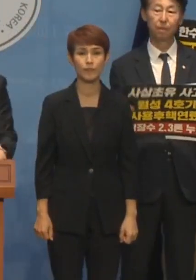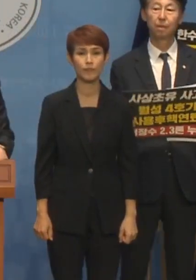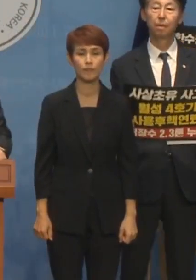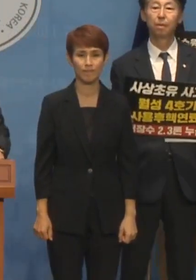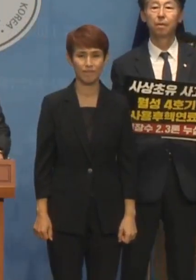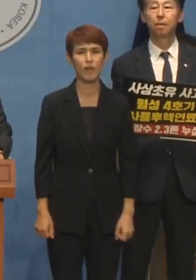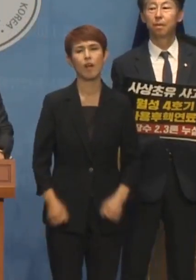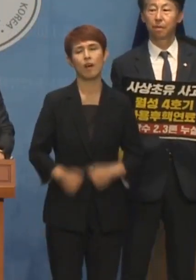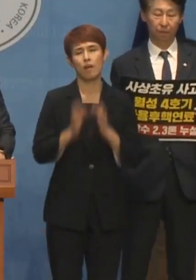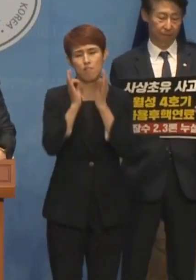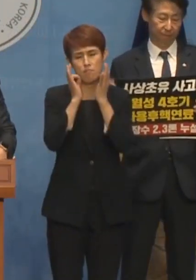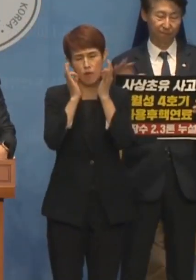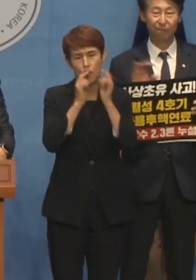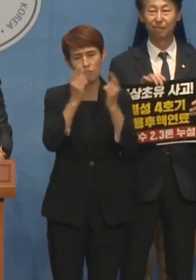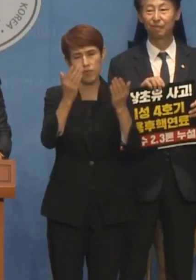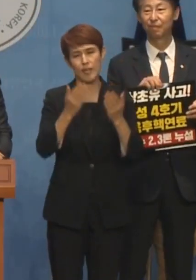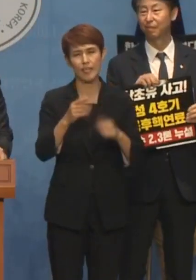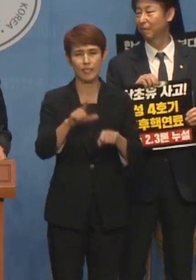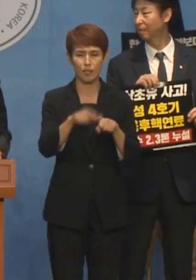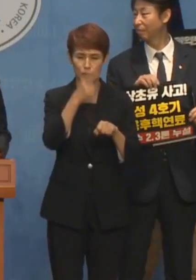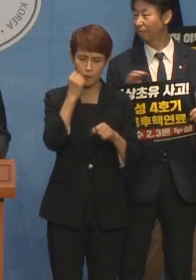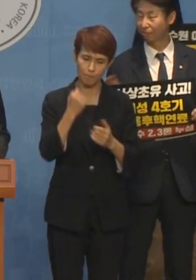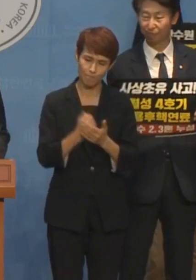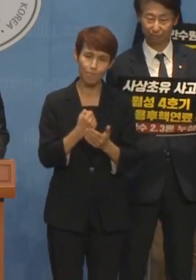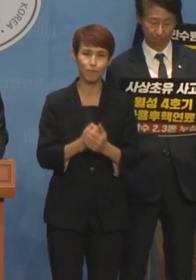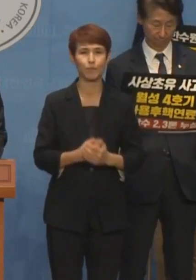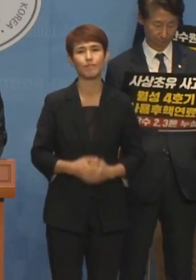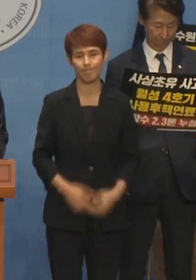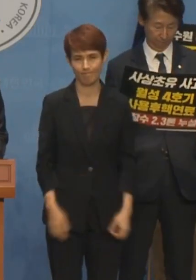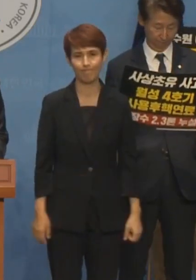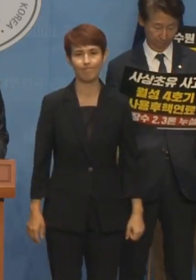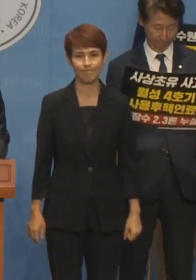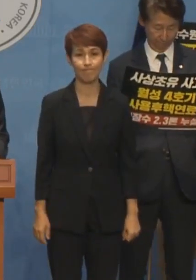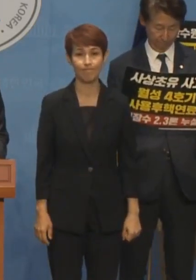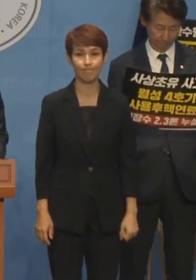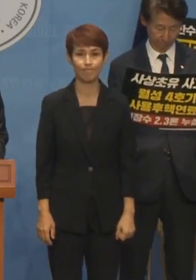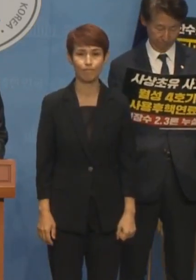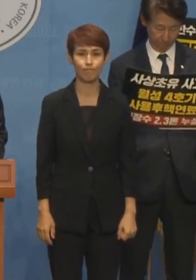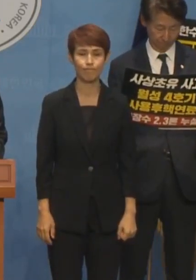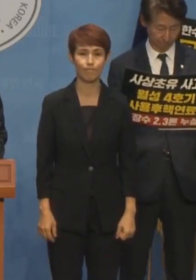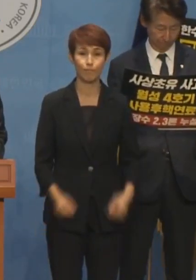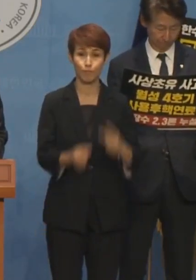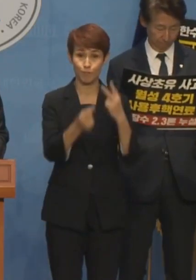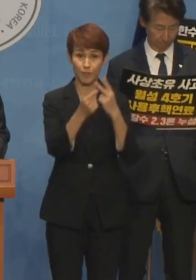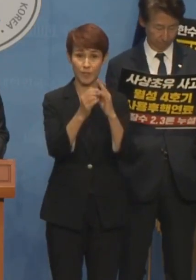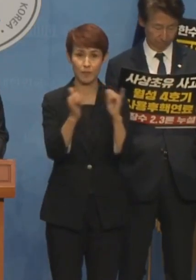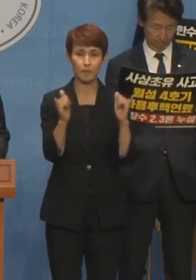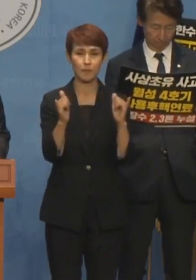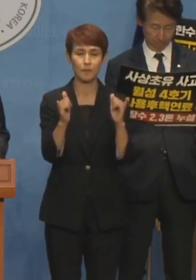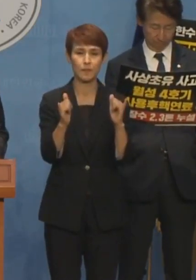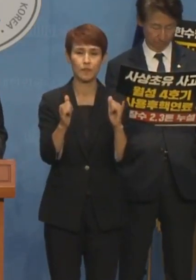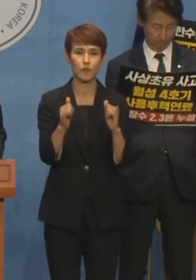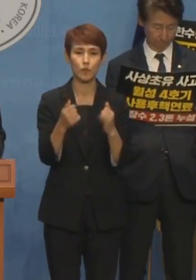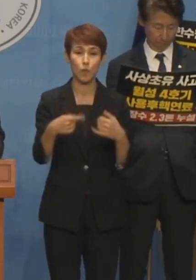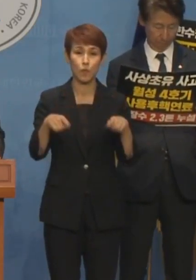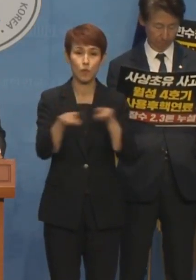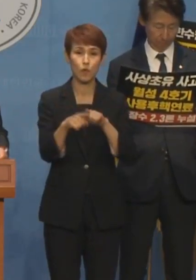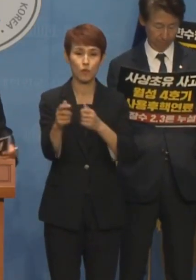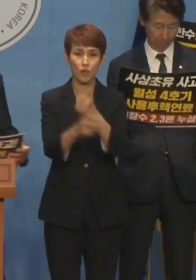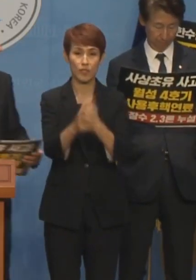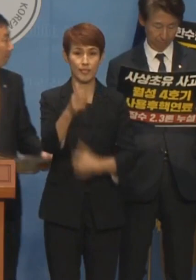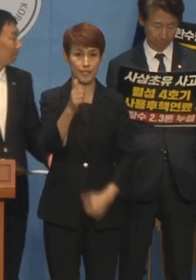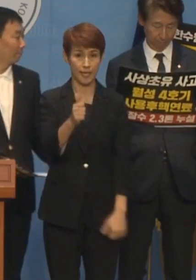네, 너무 간절한 말씀인데 시간 관계상 다음 분의 말씀 또 듣도록 하겠습니다. 이재걸 공동위원장님 말씀 듣도록